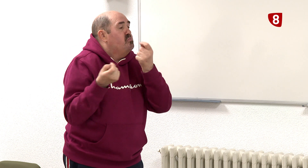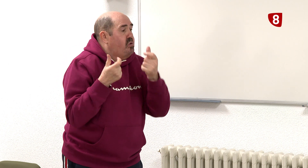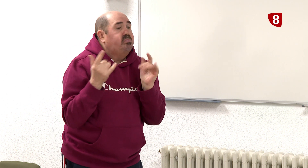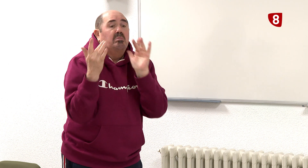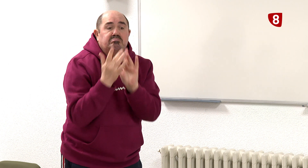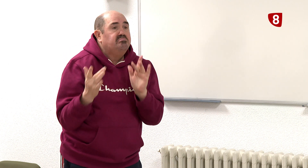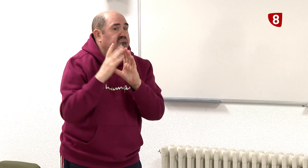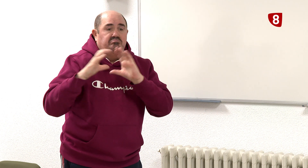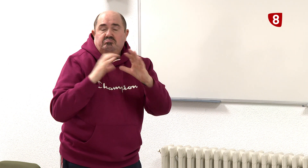pues podemos